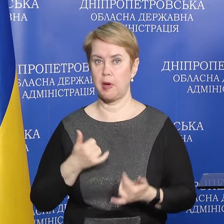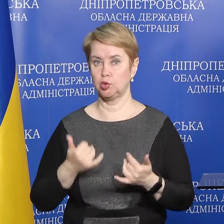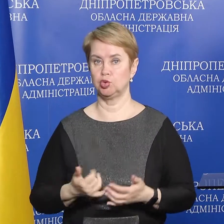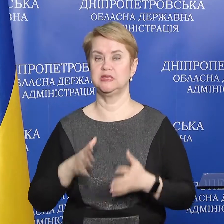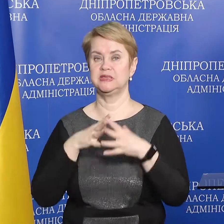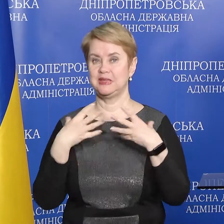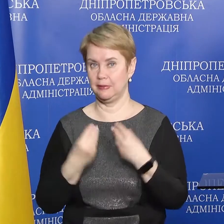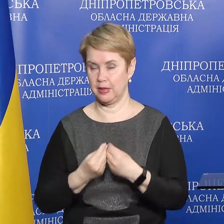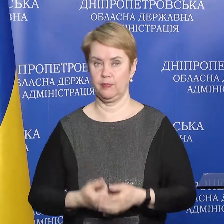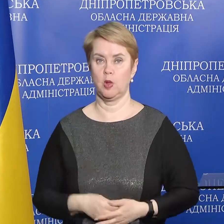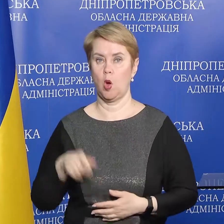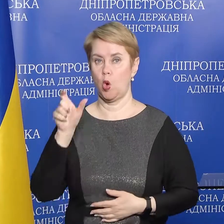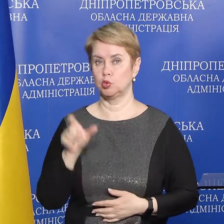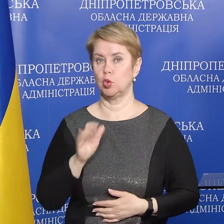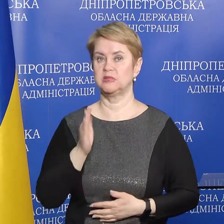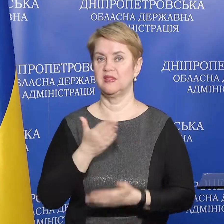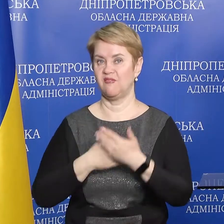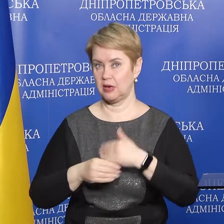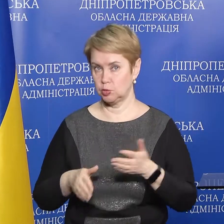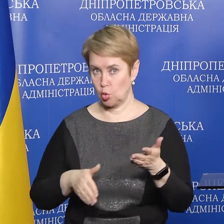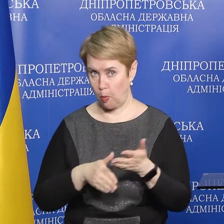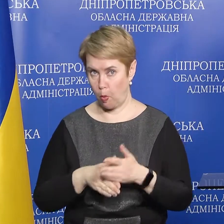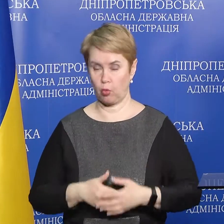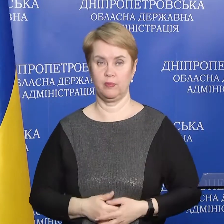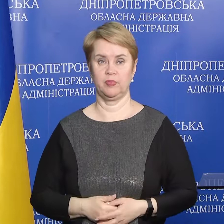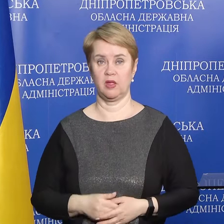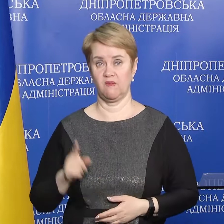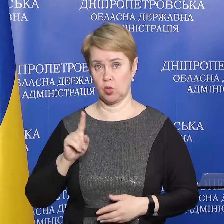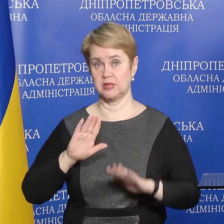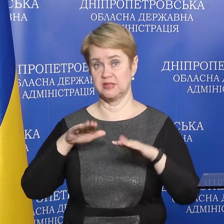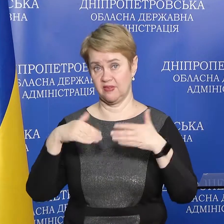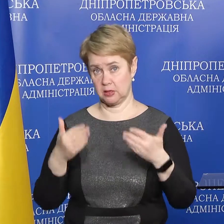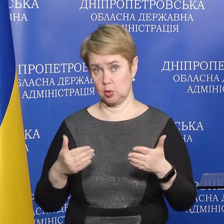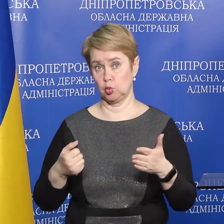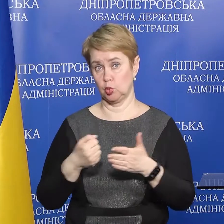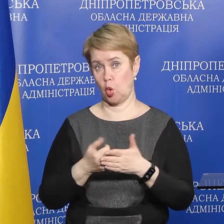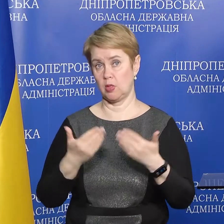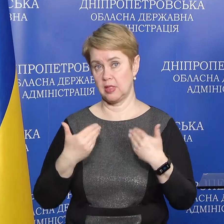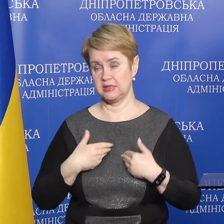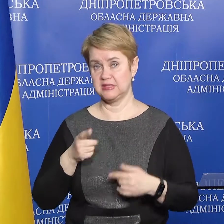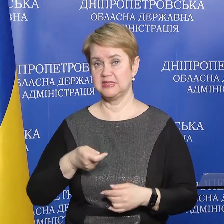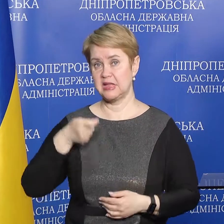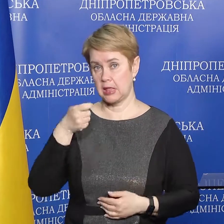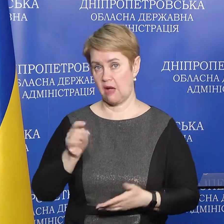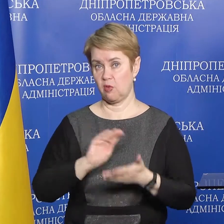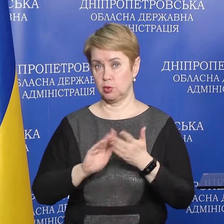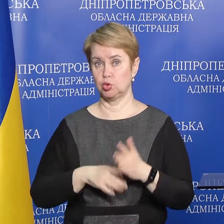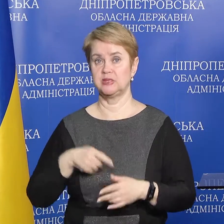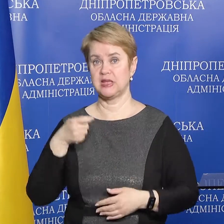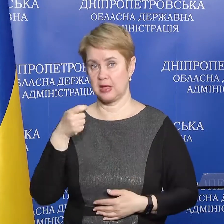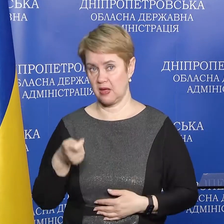сім'ям, особам з інвалідністю допомогу. Вона звертається до нас із заявою, пише